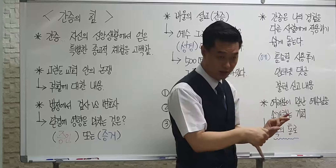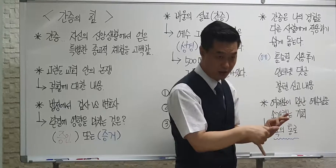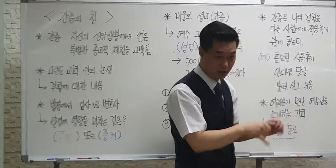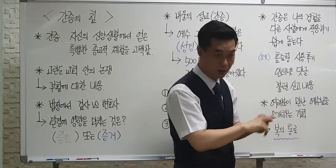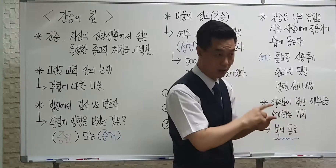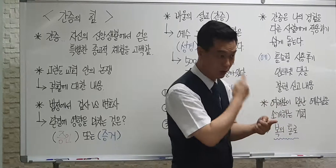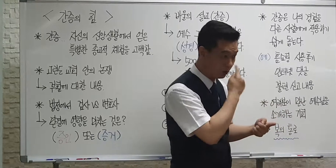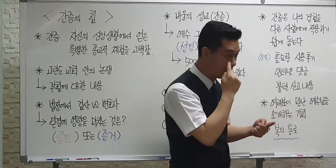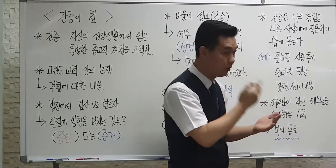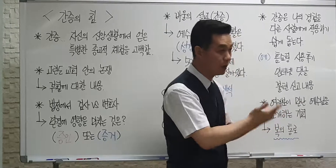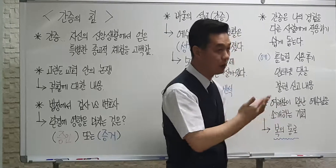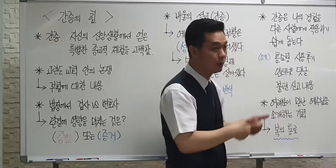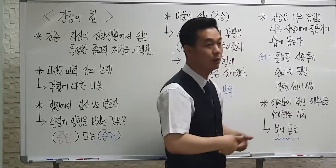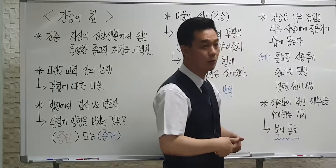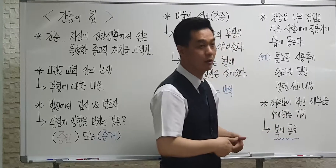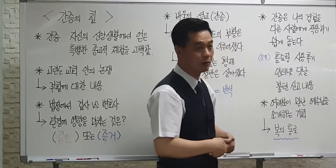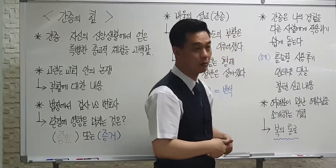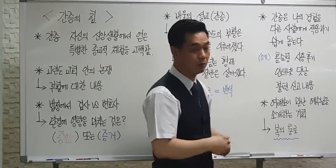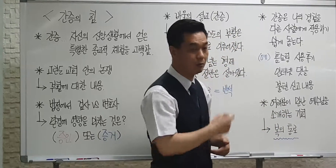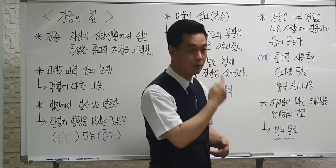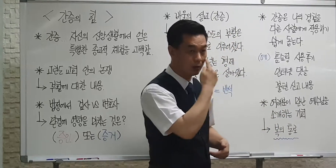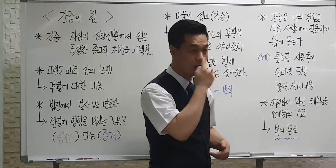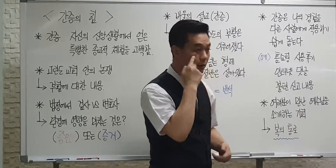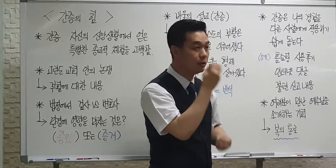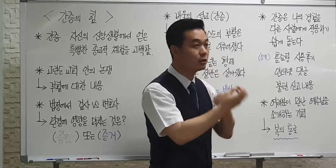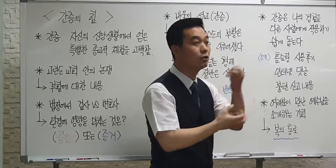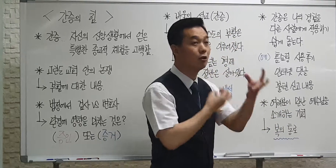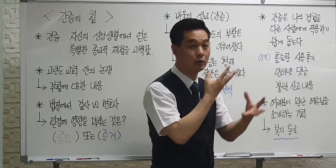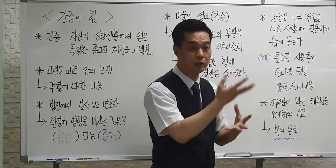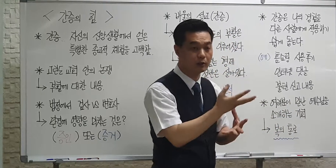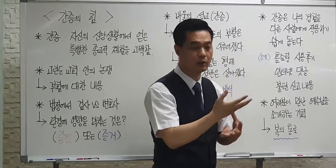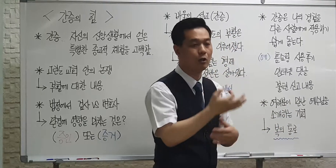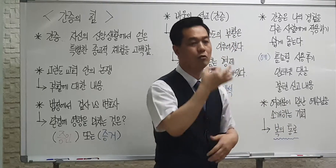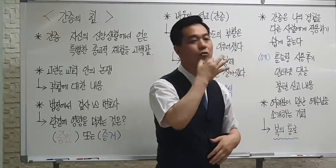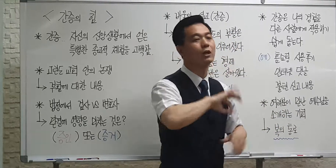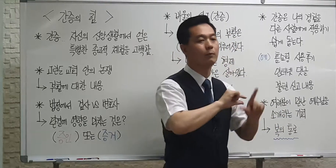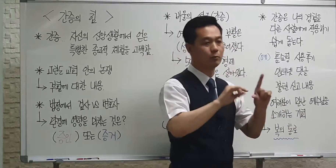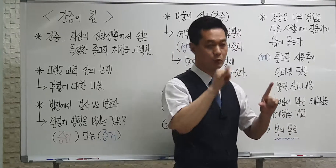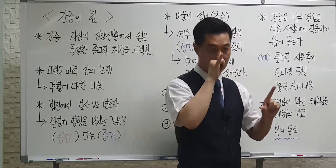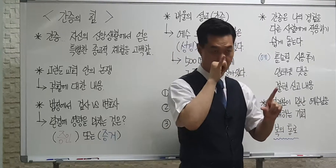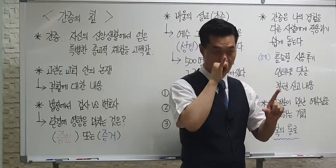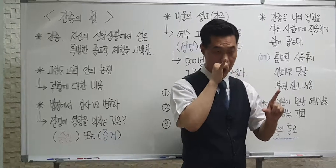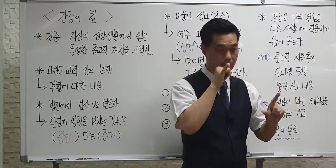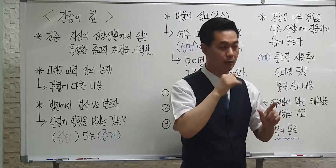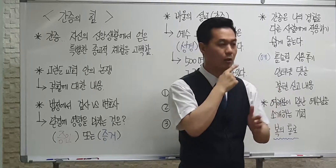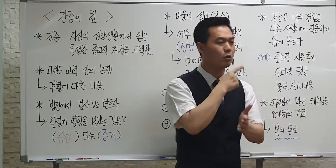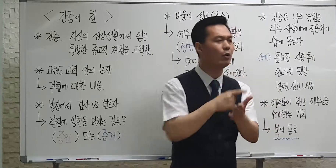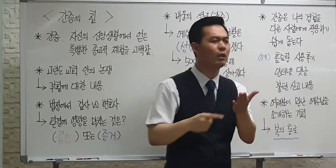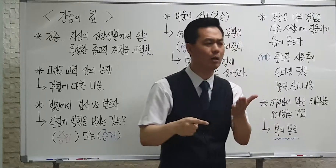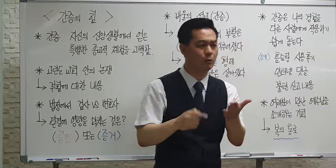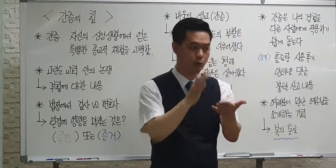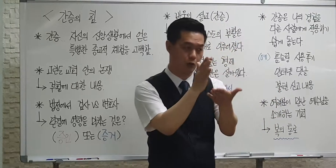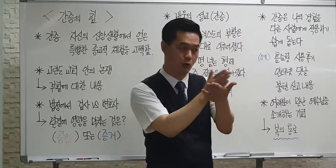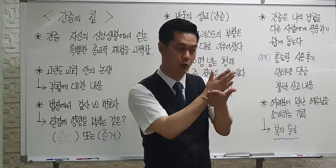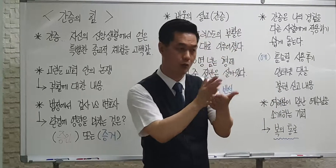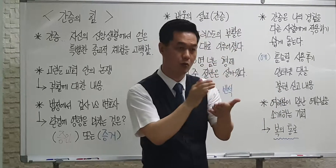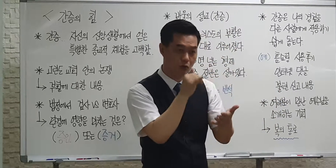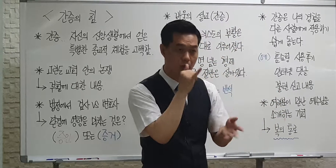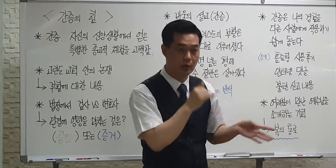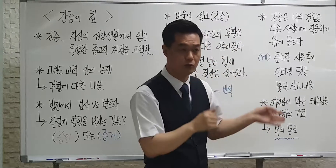않은지 그래서 확인이 필요해요. 증오는 유익한 부분도 있지만 손해되는 부분도 구별할 수 있게